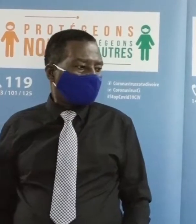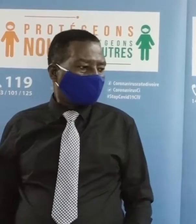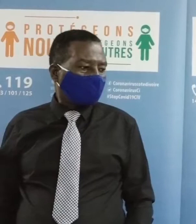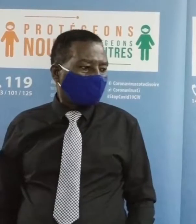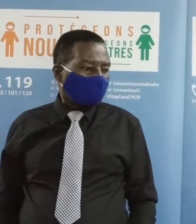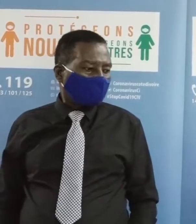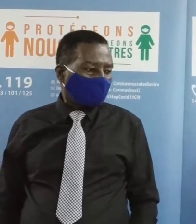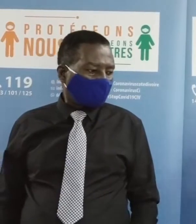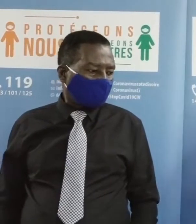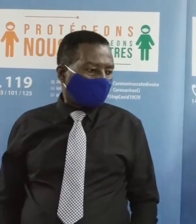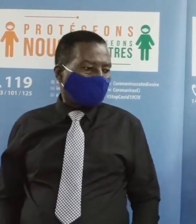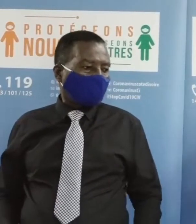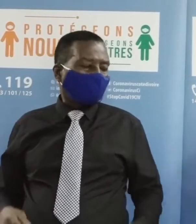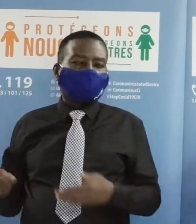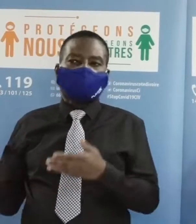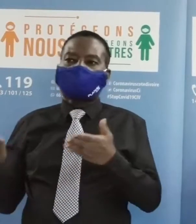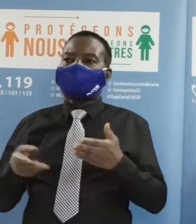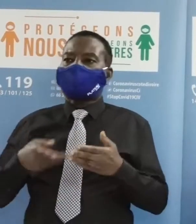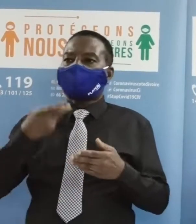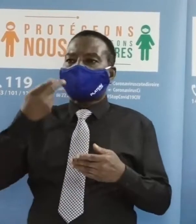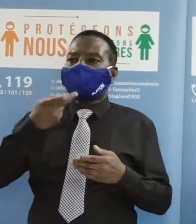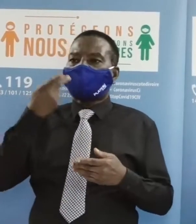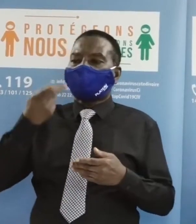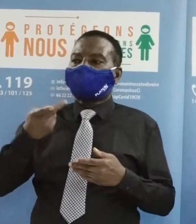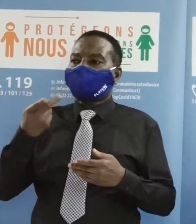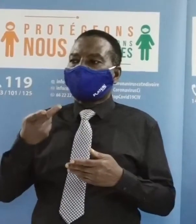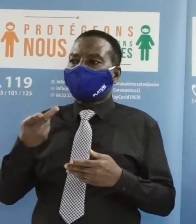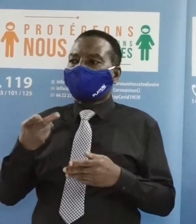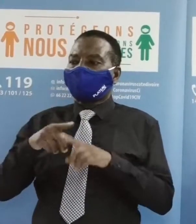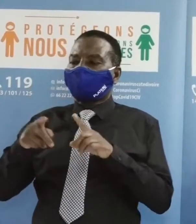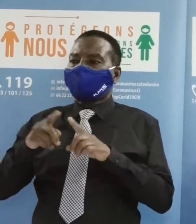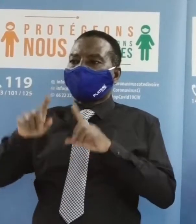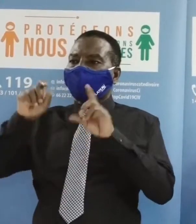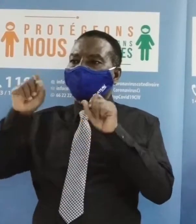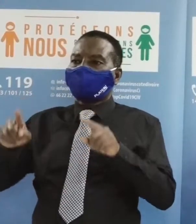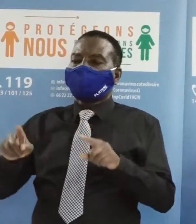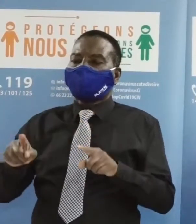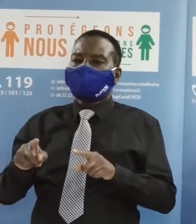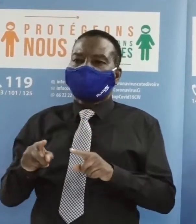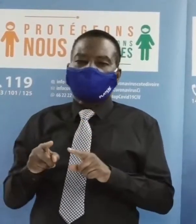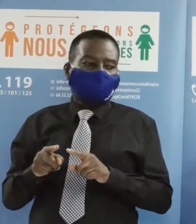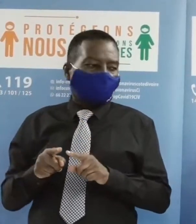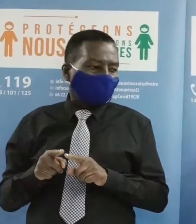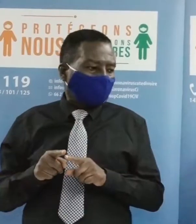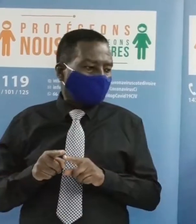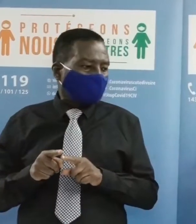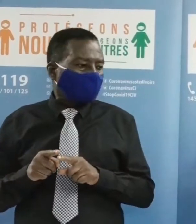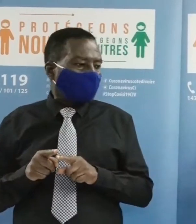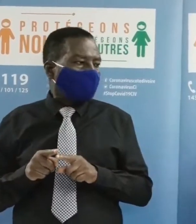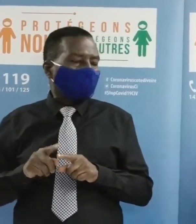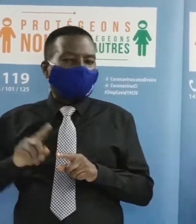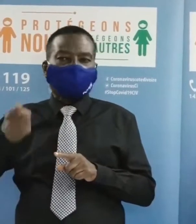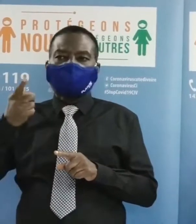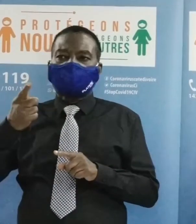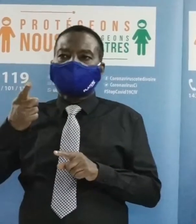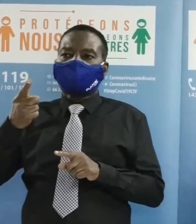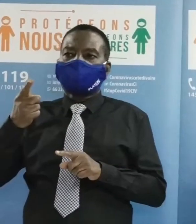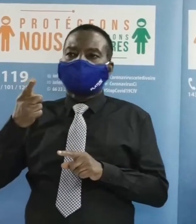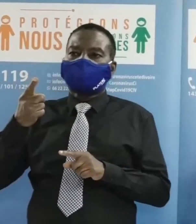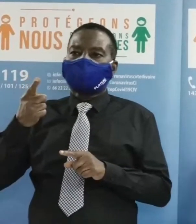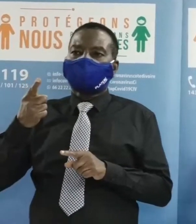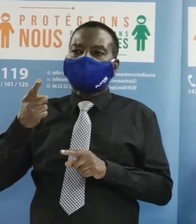réponses aux questions qui ont été posées la première question